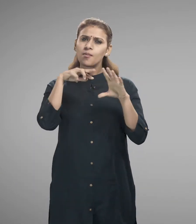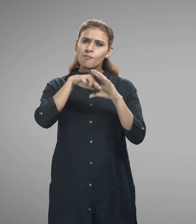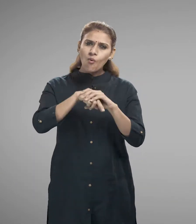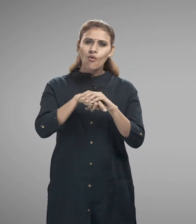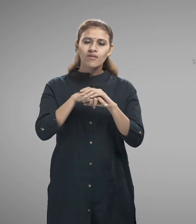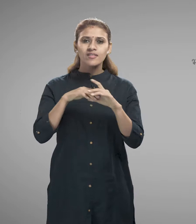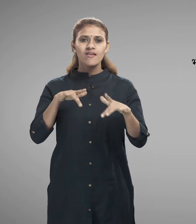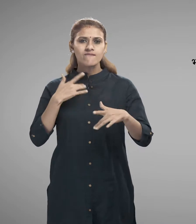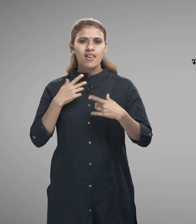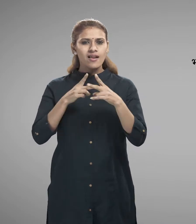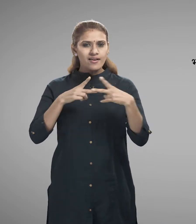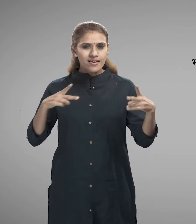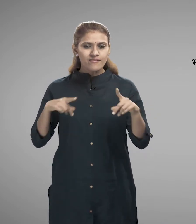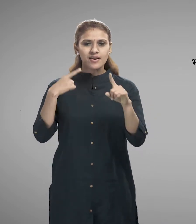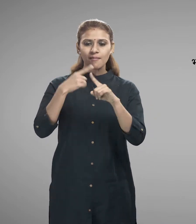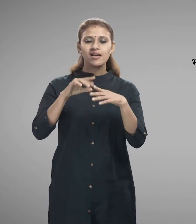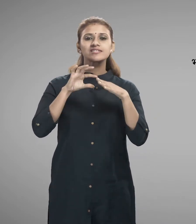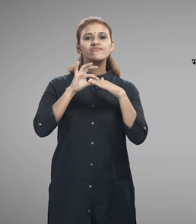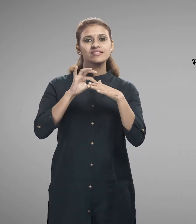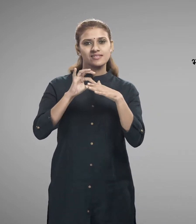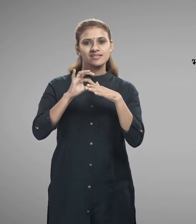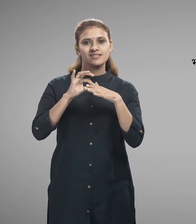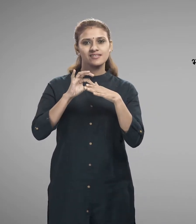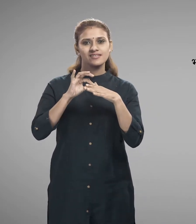शारीरिक और भावनात्मक होते हैं